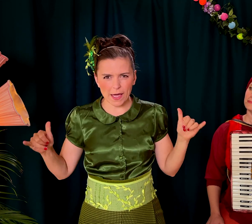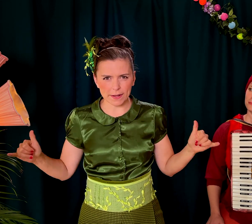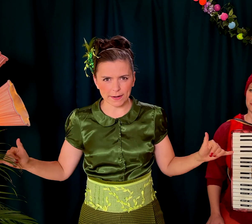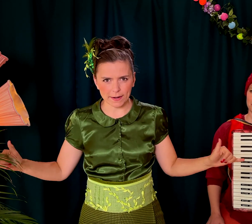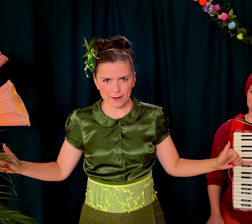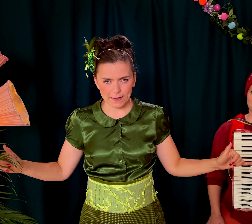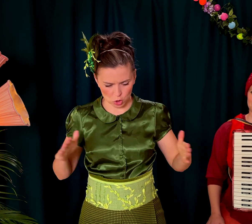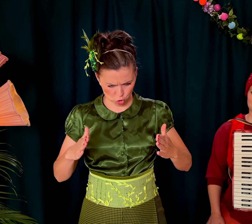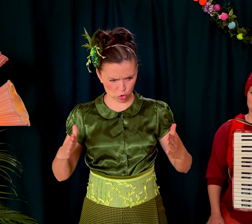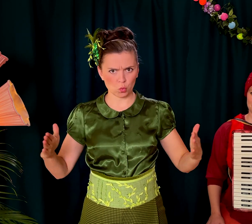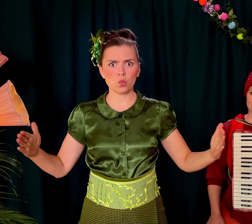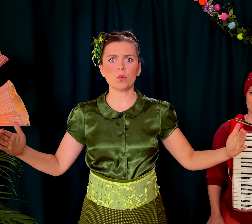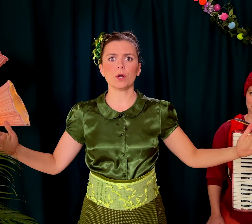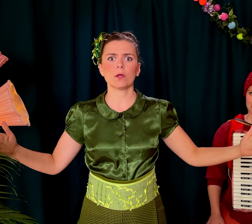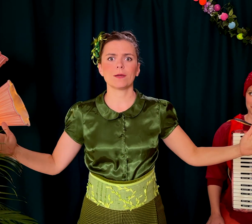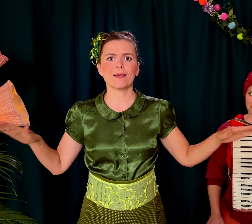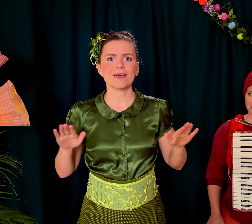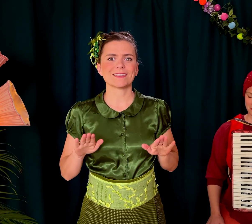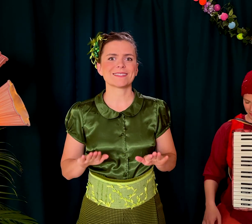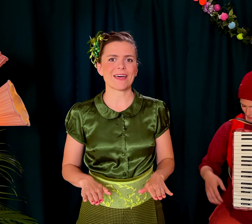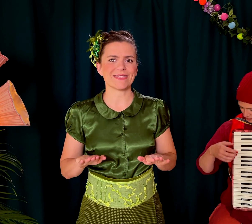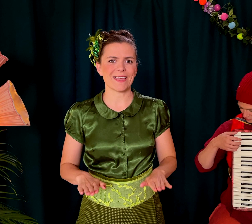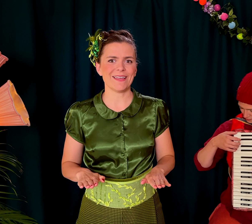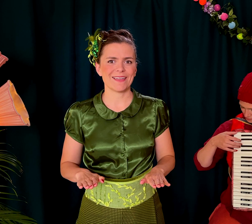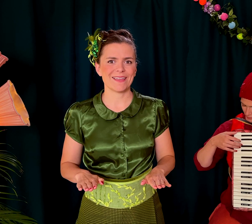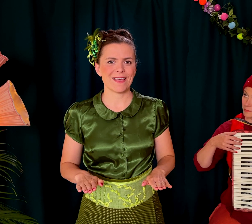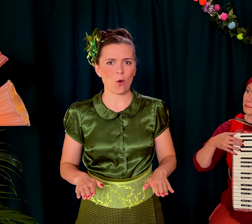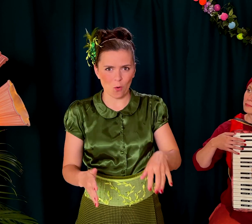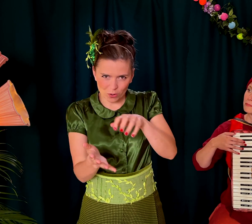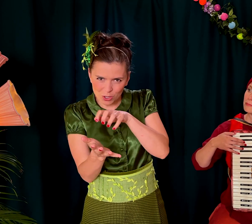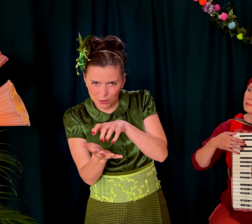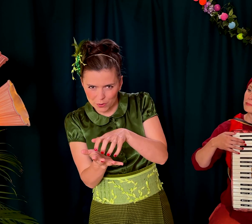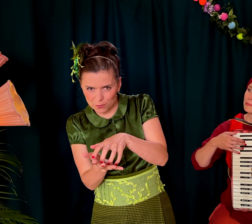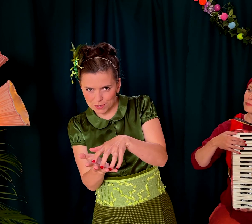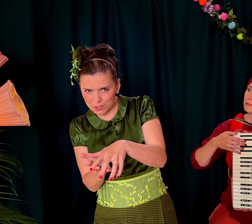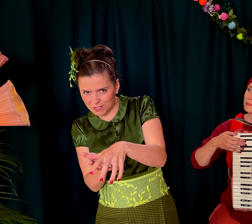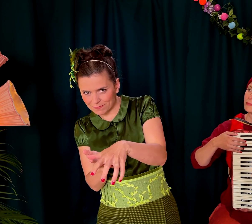dånar, stor, stanna och grus.